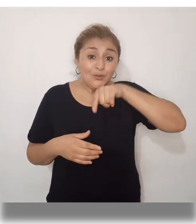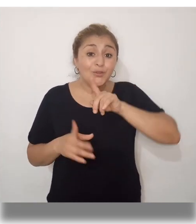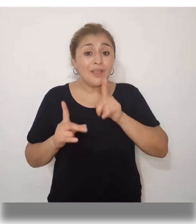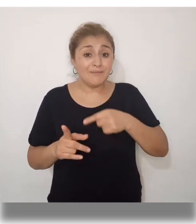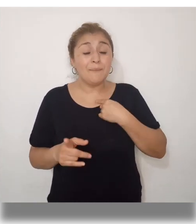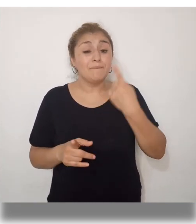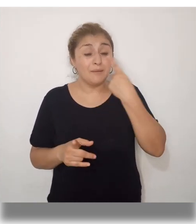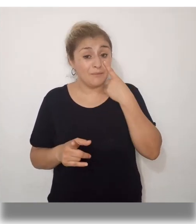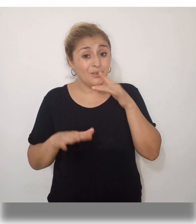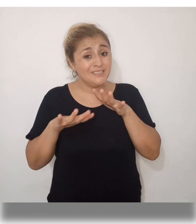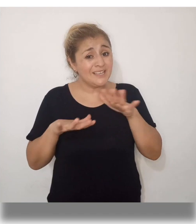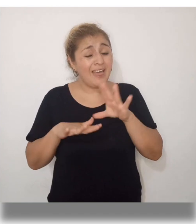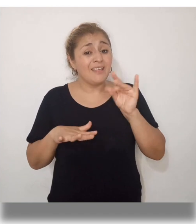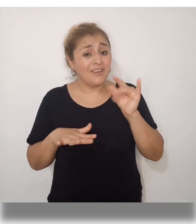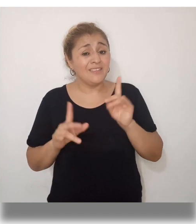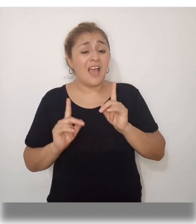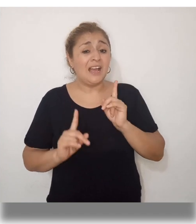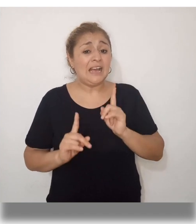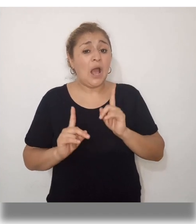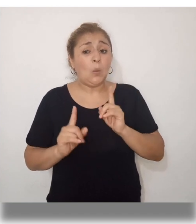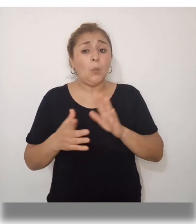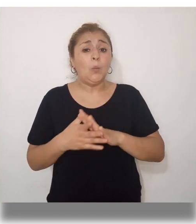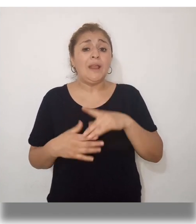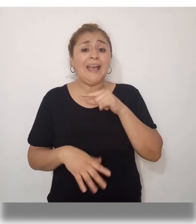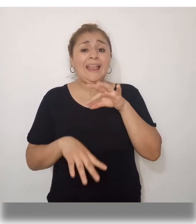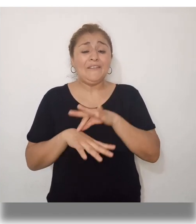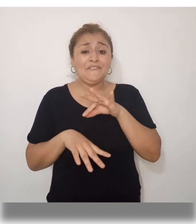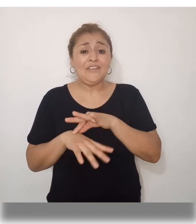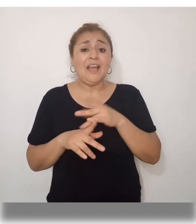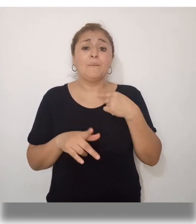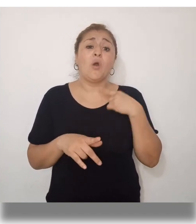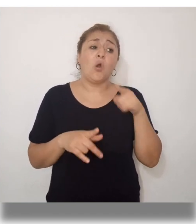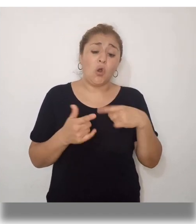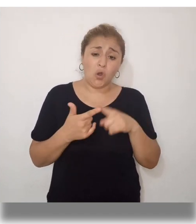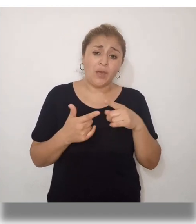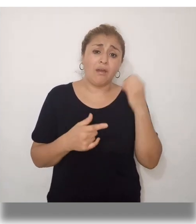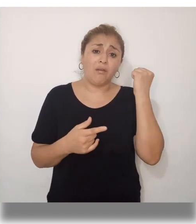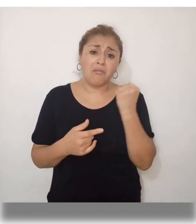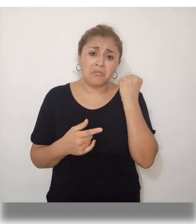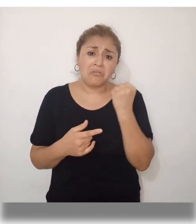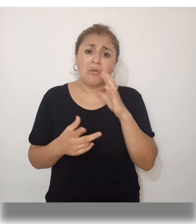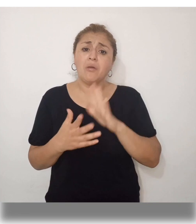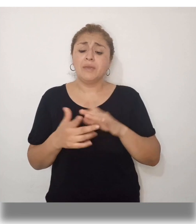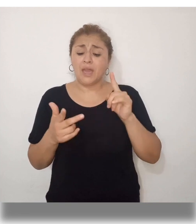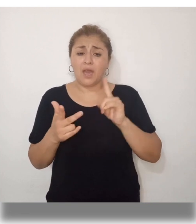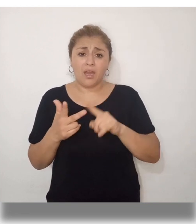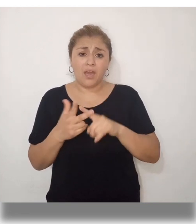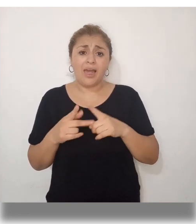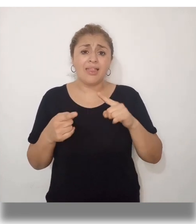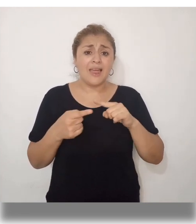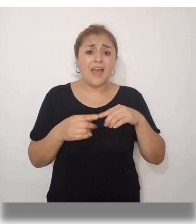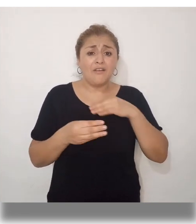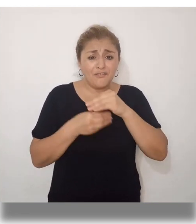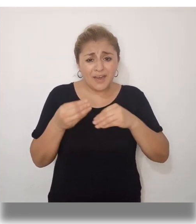sean de salud sean económicas sean problemas en las relaciones